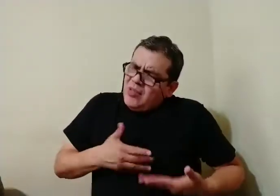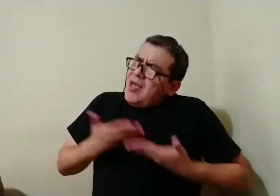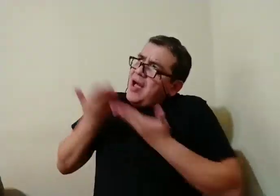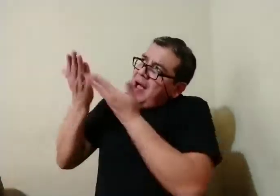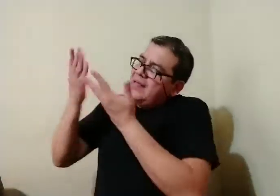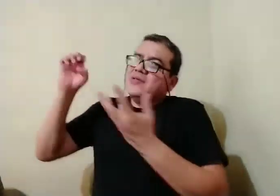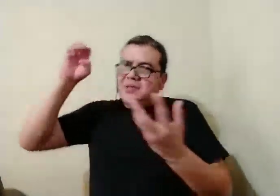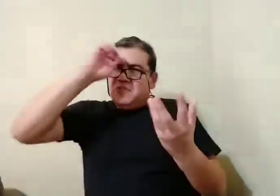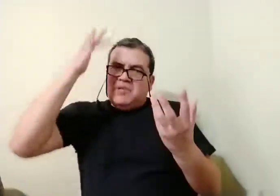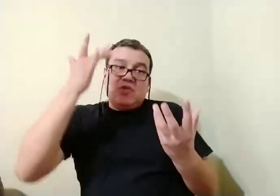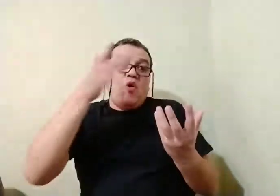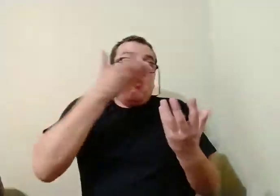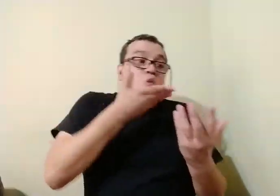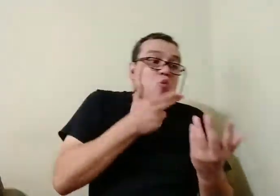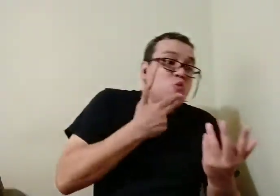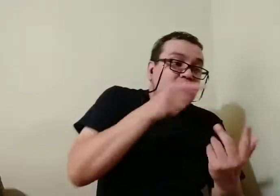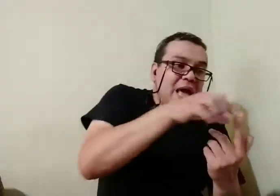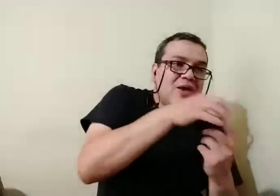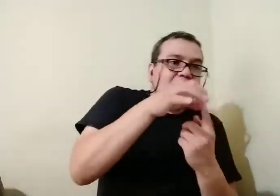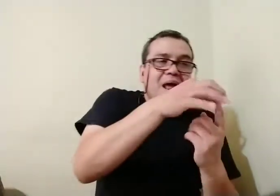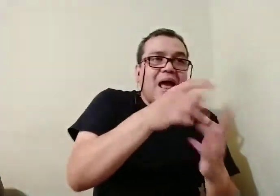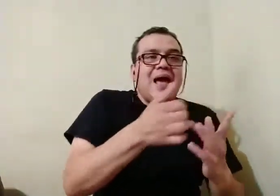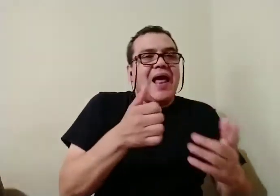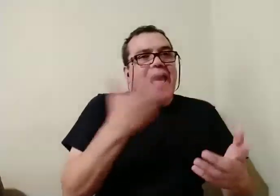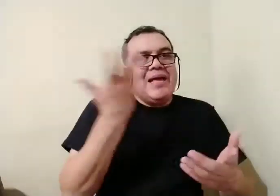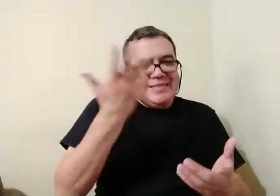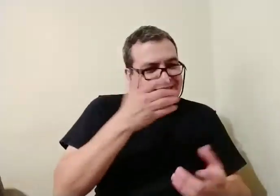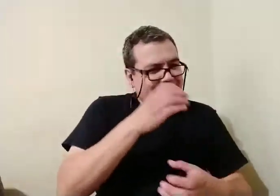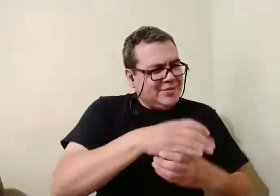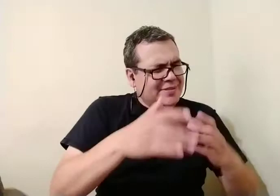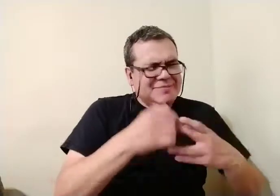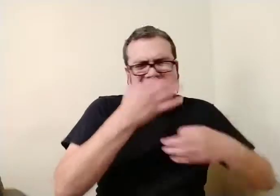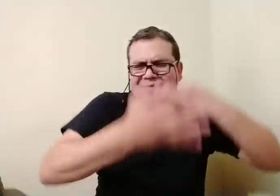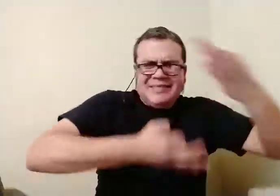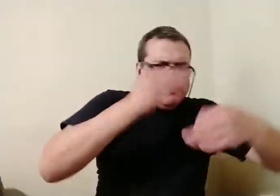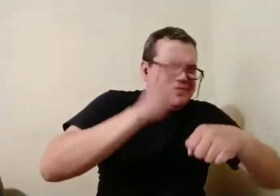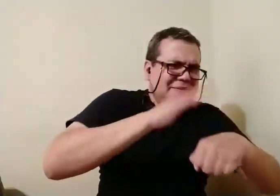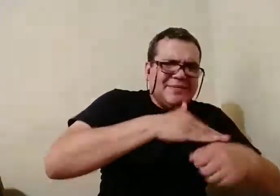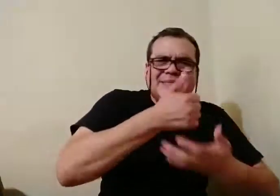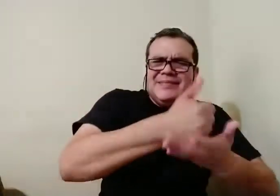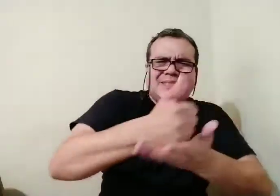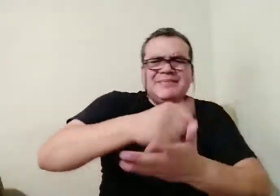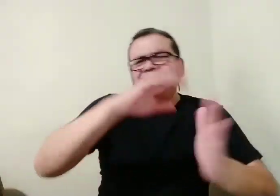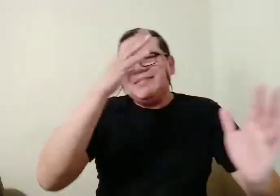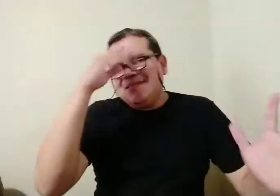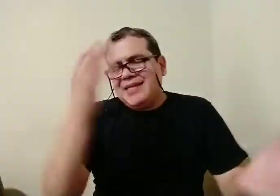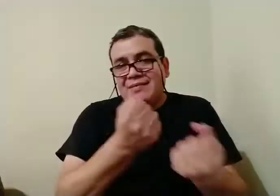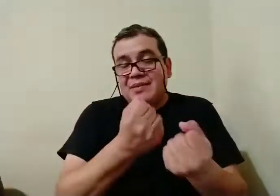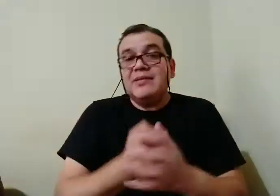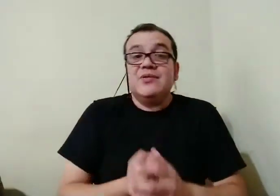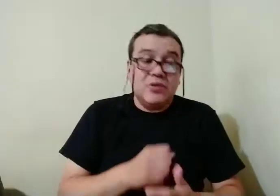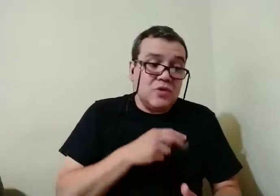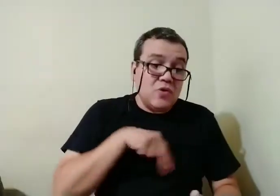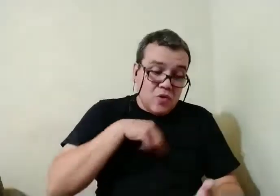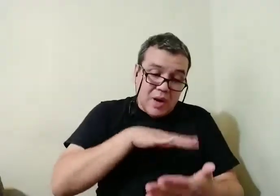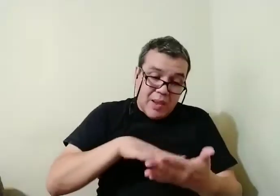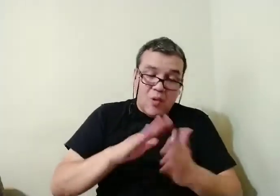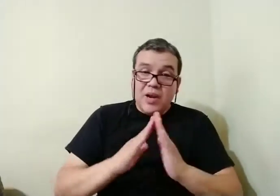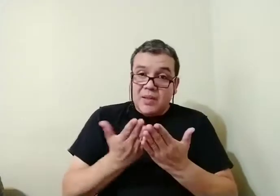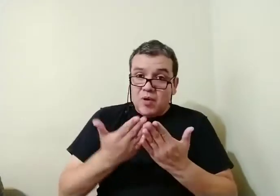Hechos es compartir con cada lector el ministerio del Espíritu Santo